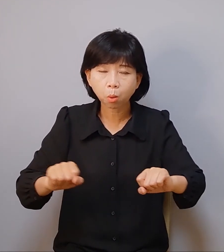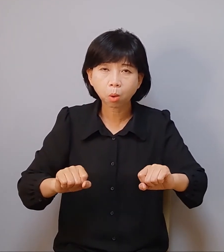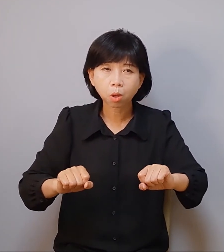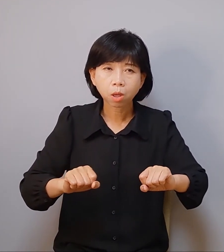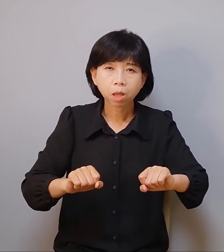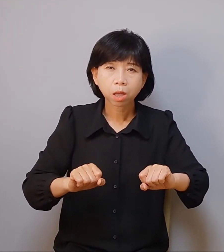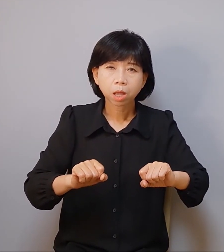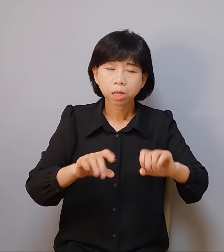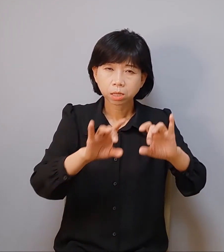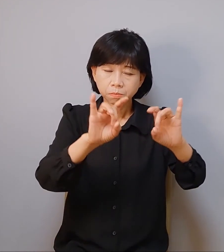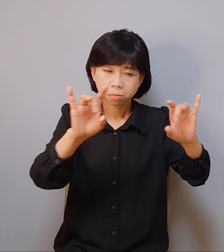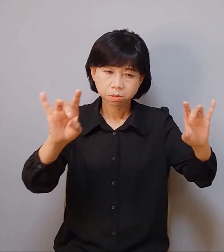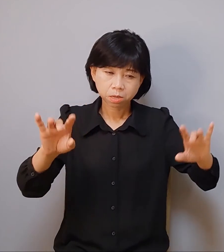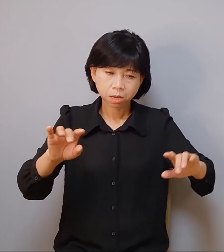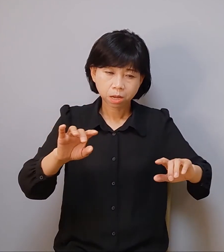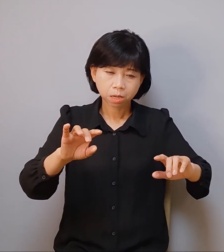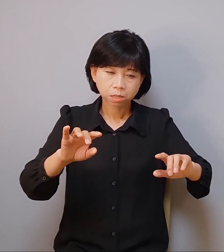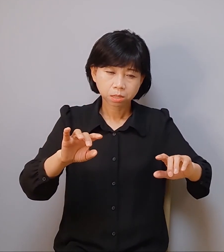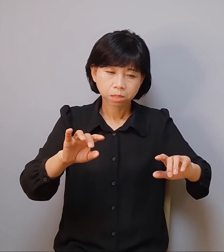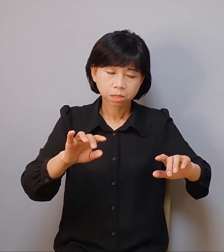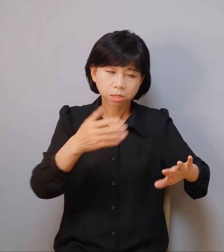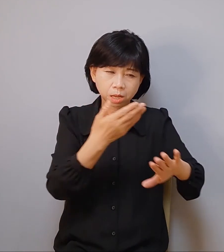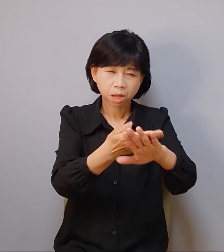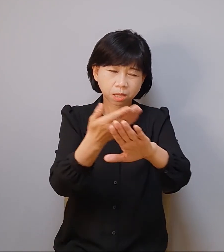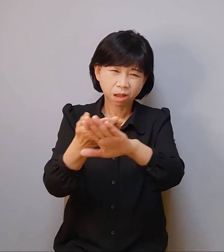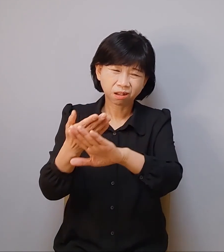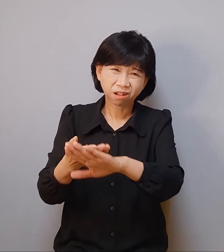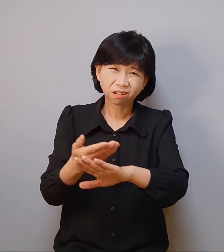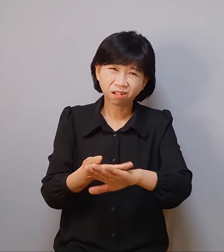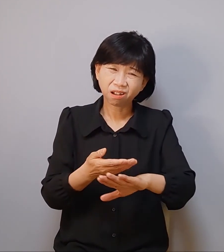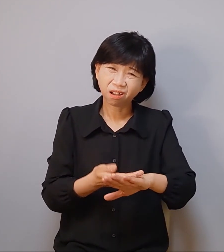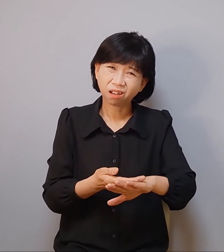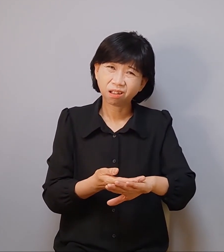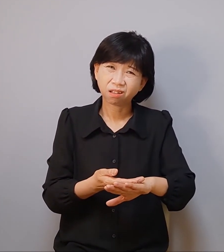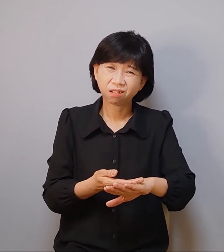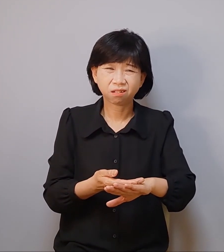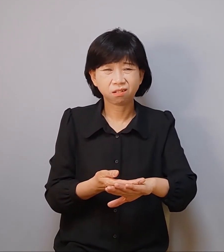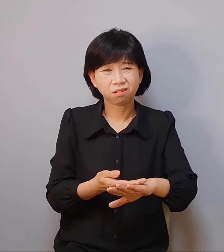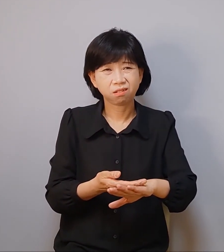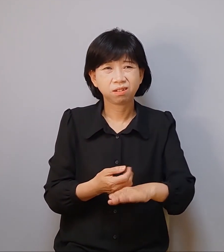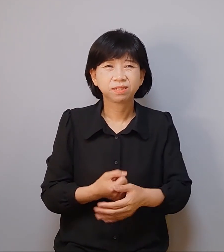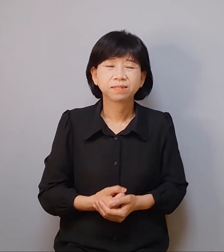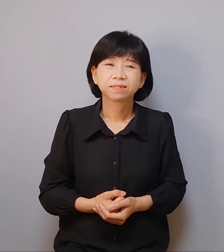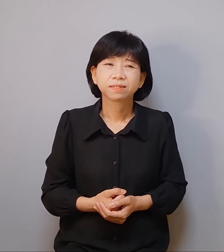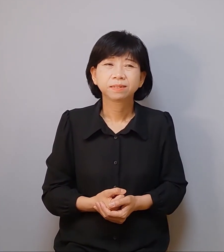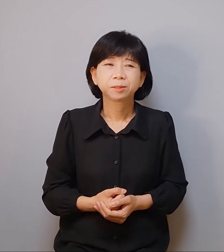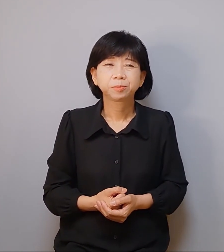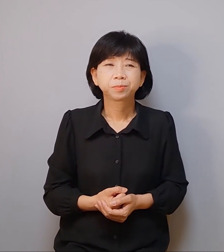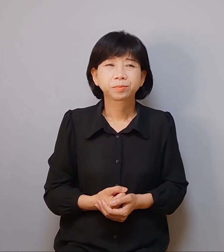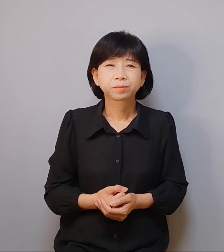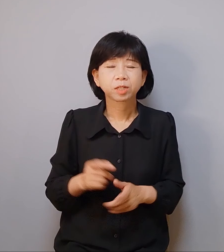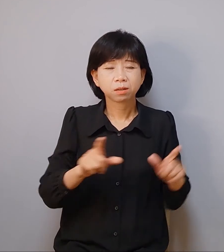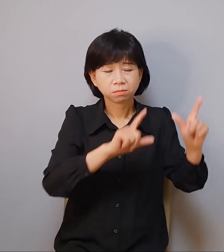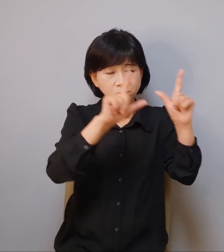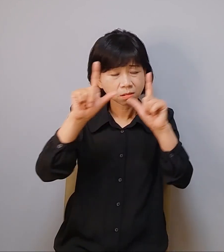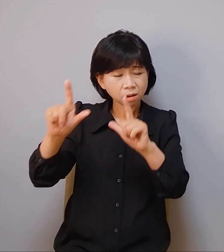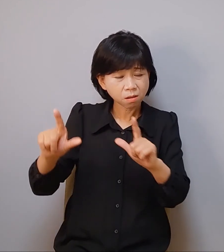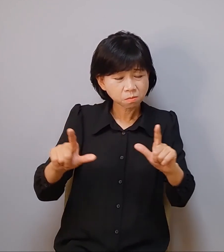크다고 생각되어지는데 삶에서 그게 잘 증명되지 않는 거죠.